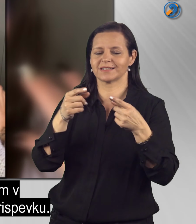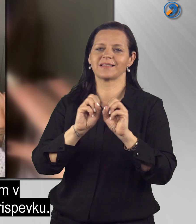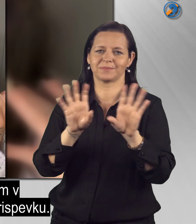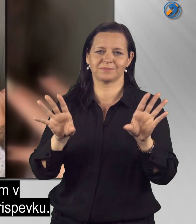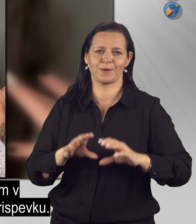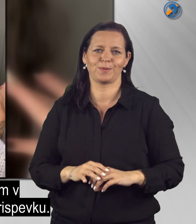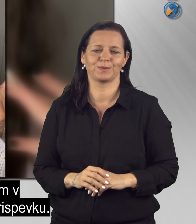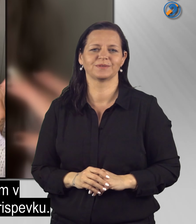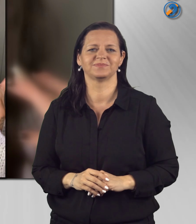naslednjem prispevku.